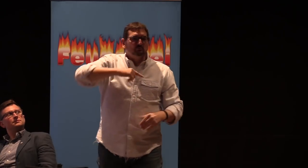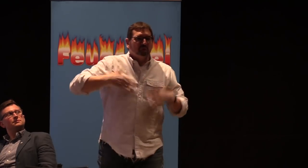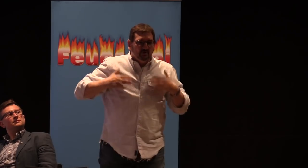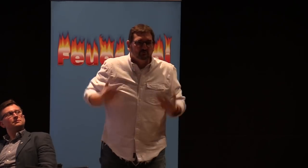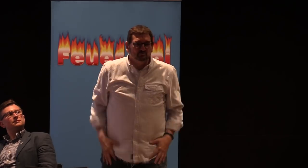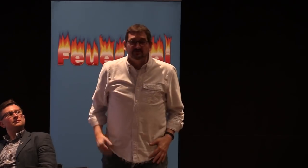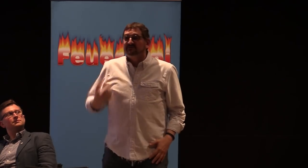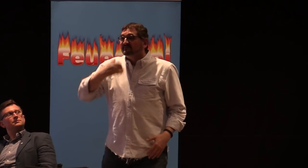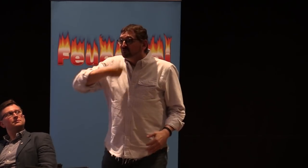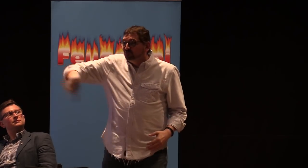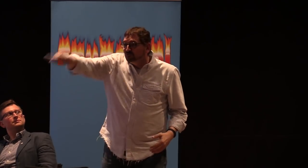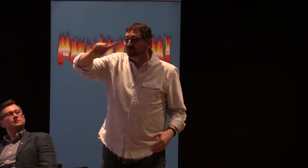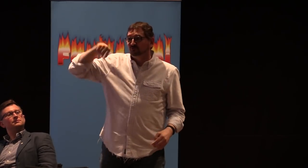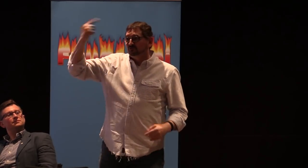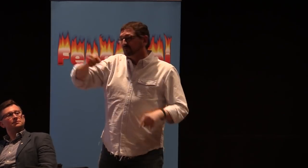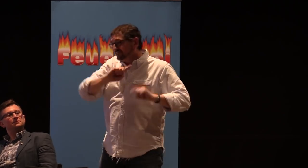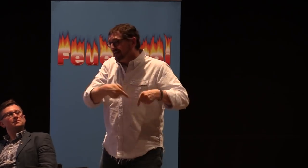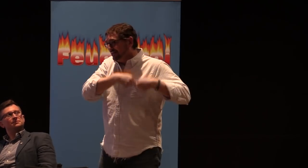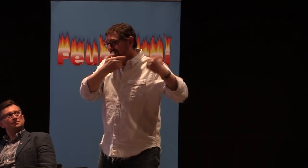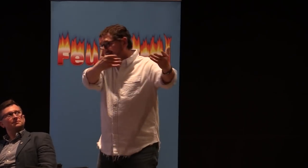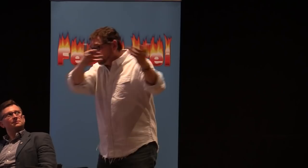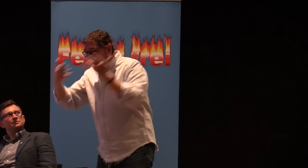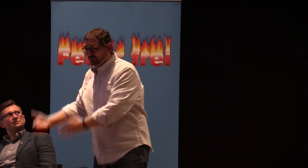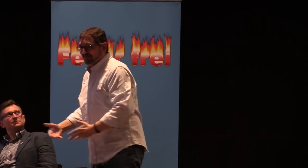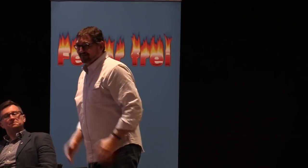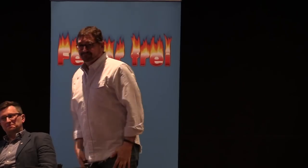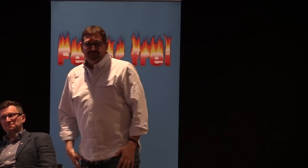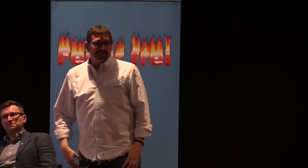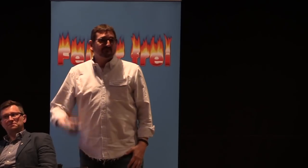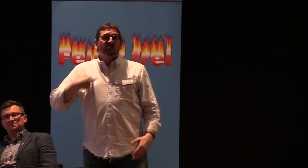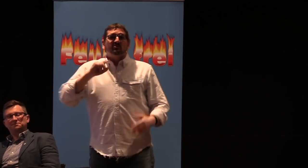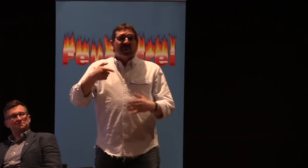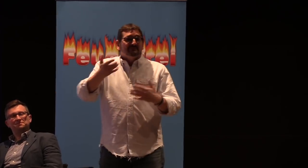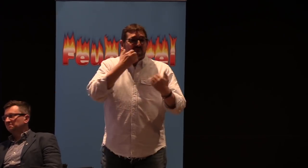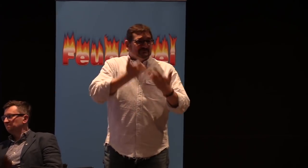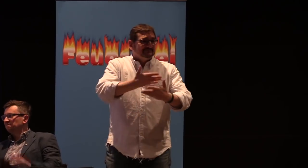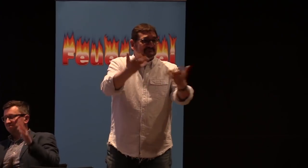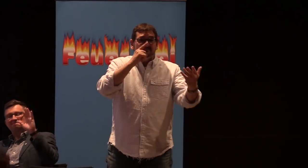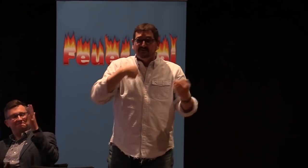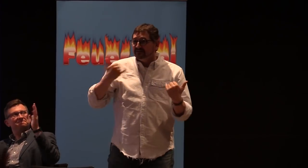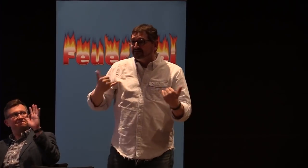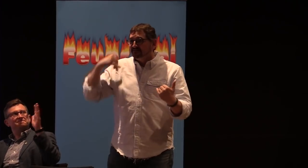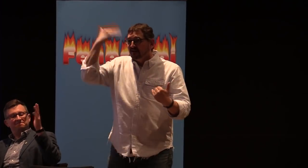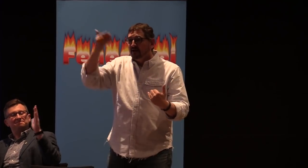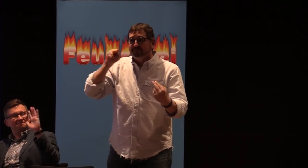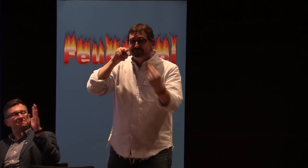bei dem nächsten Mal. Lasst euch einfach überraschen. Ich lade euch natürlich auch an der Stelle herzlich ein zur nächsten